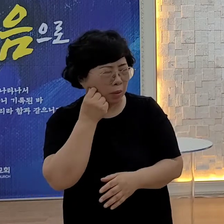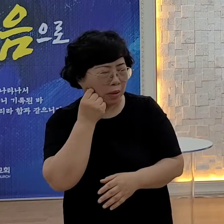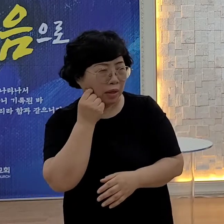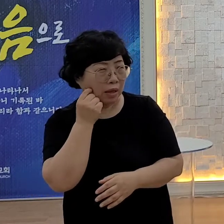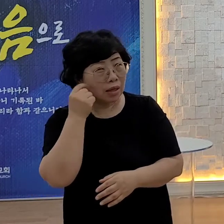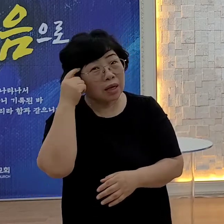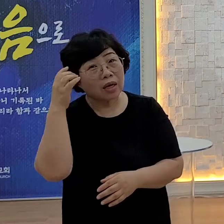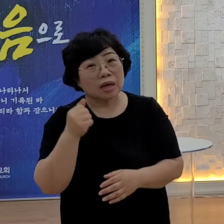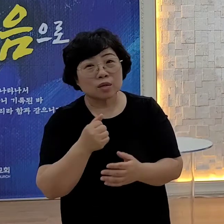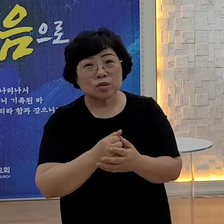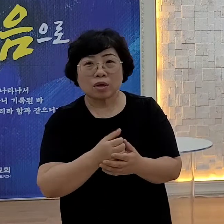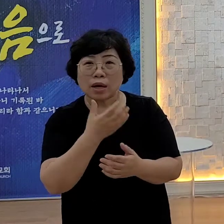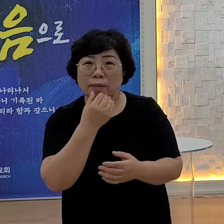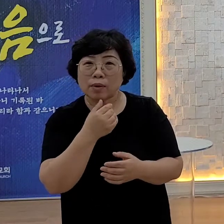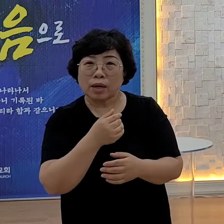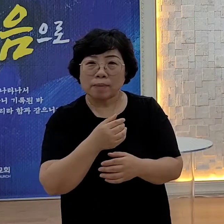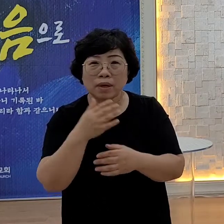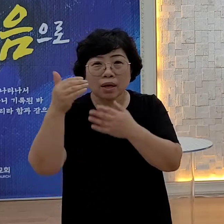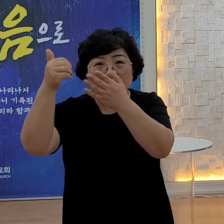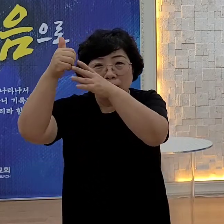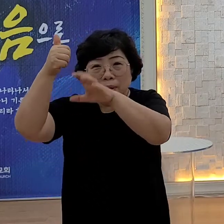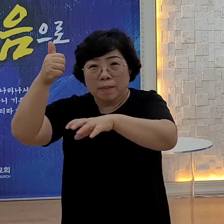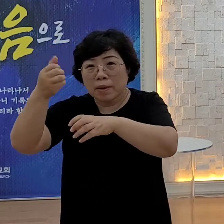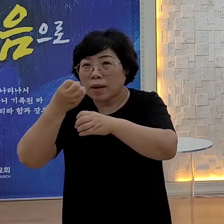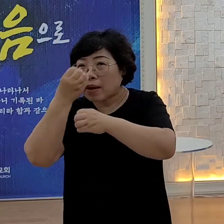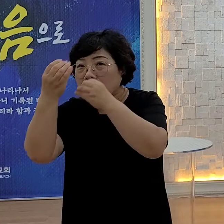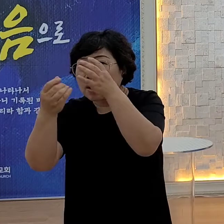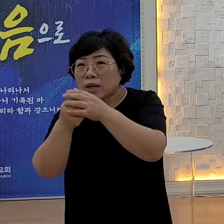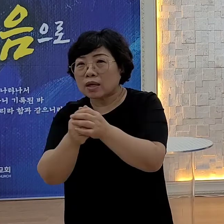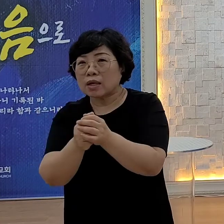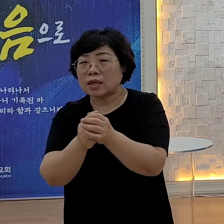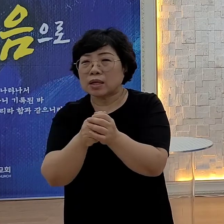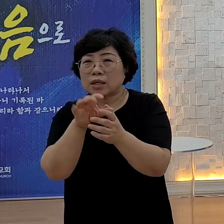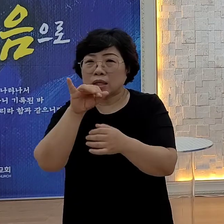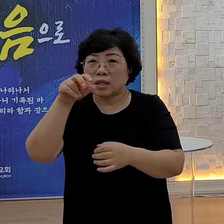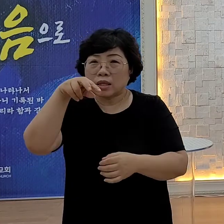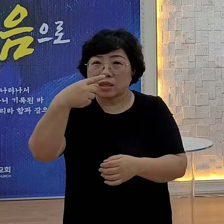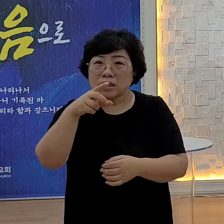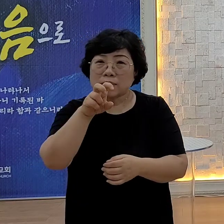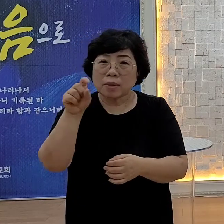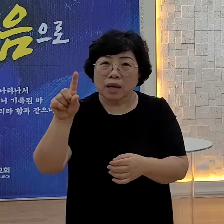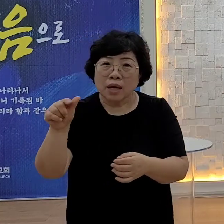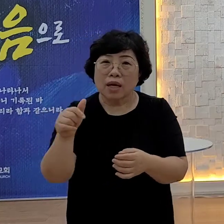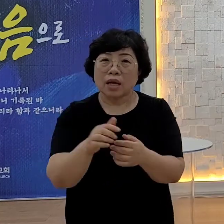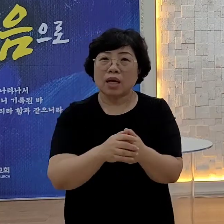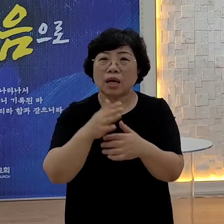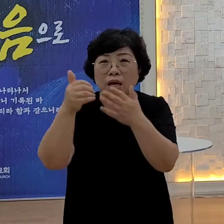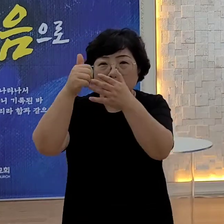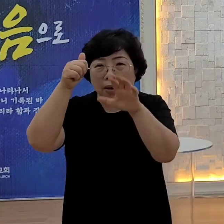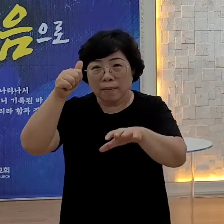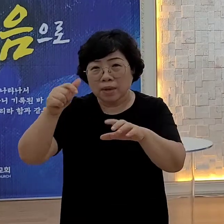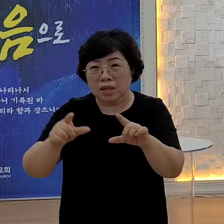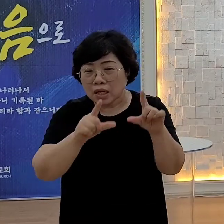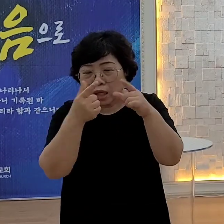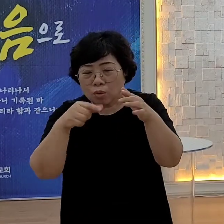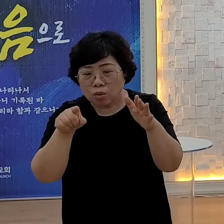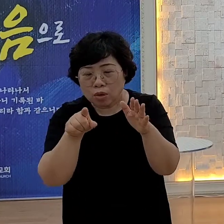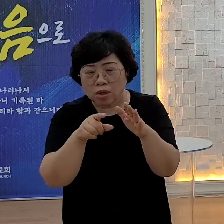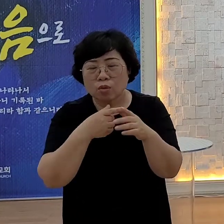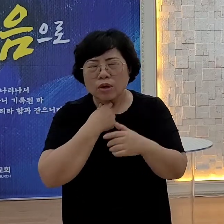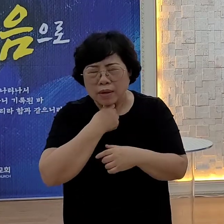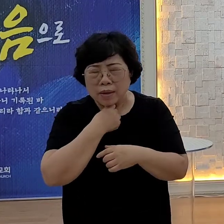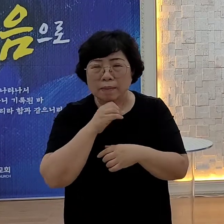출산하리요? 하고 아브라함이 이에 하나님께 아뢰어 이스라엘이나 하나님 앞에